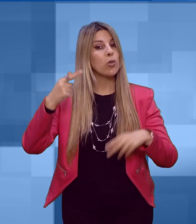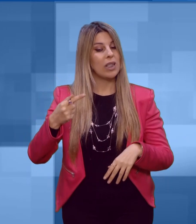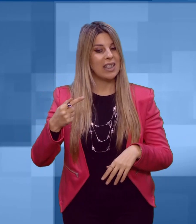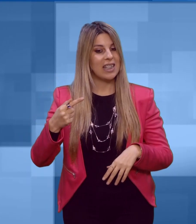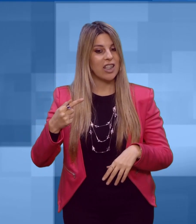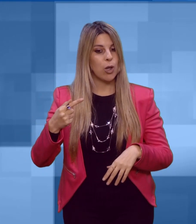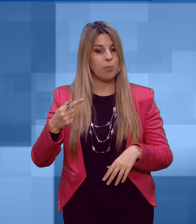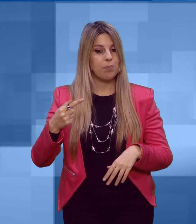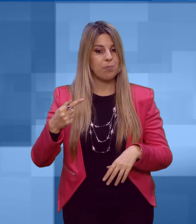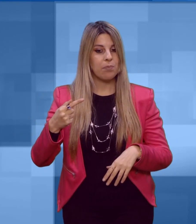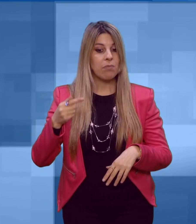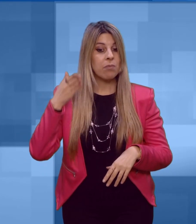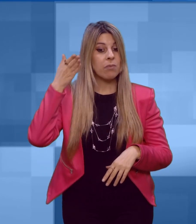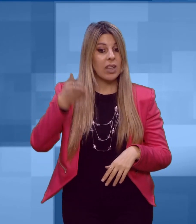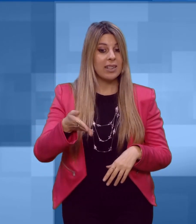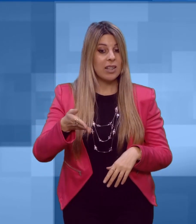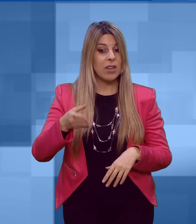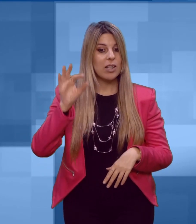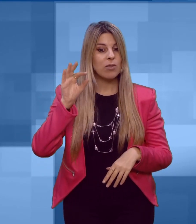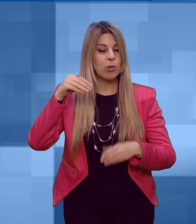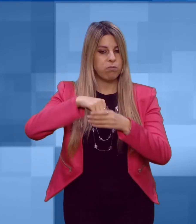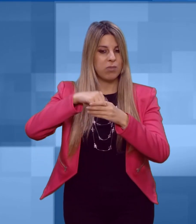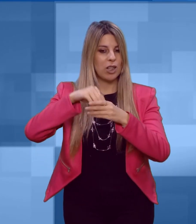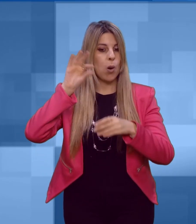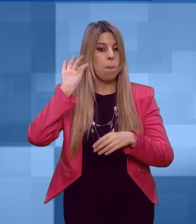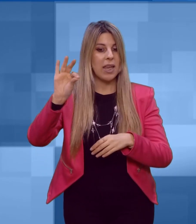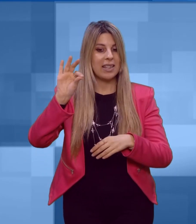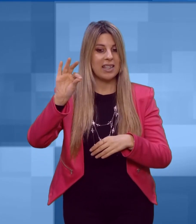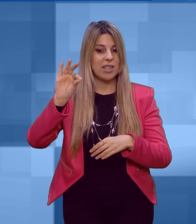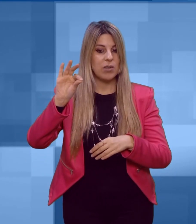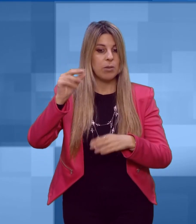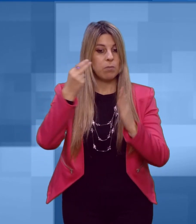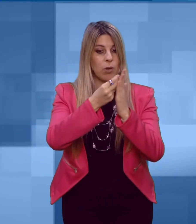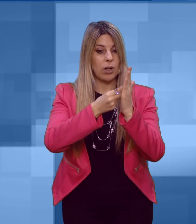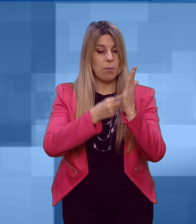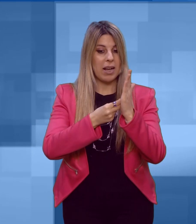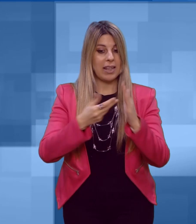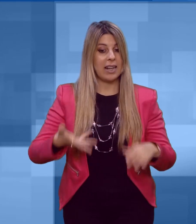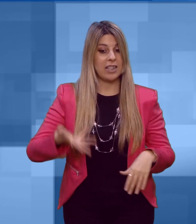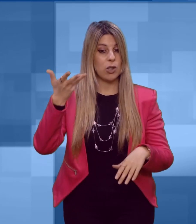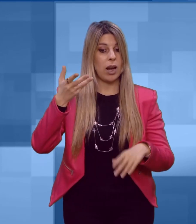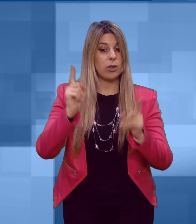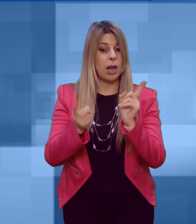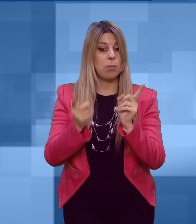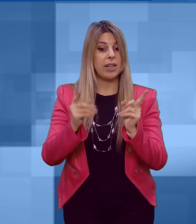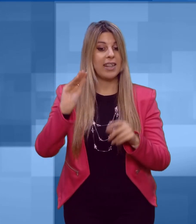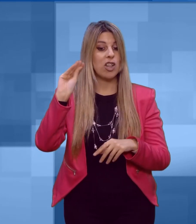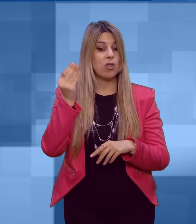L'intervento si inserisce negli obiettivi che erano stati programmati dall'assessorato alle politiche giovanili dietro impulso della consulta giovani